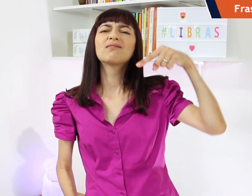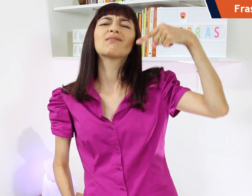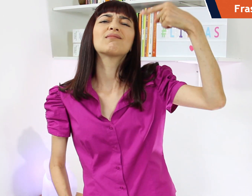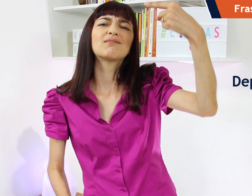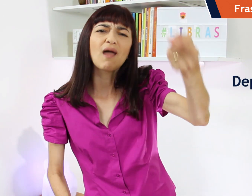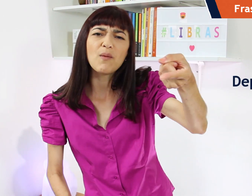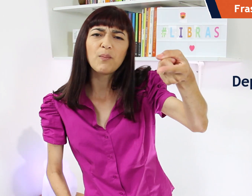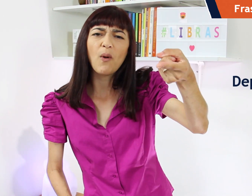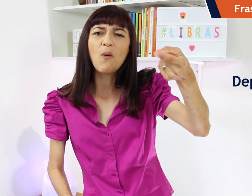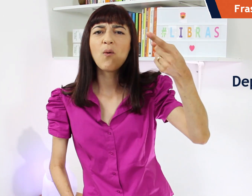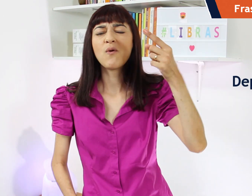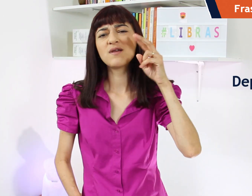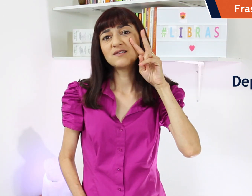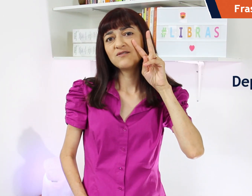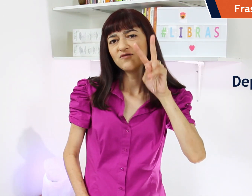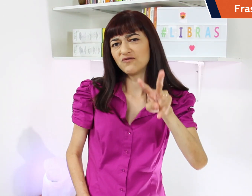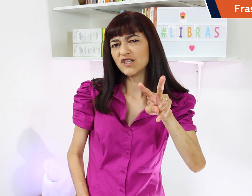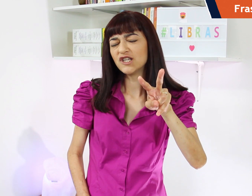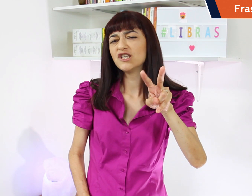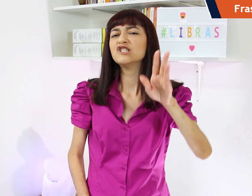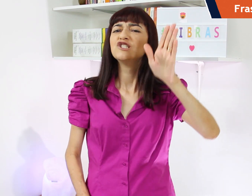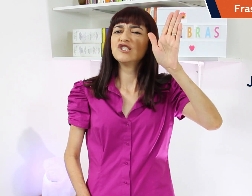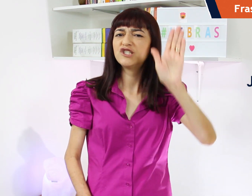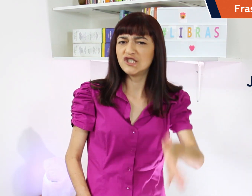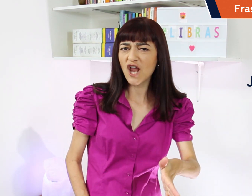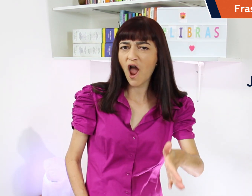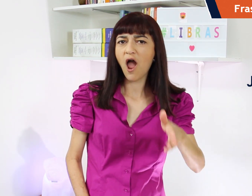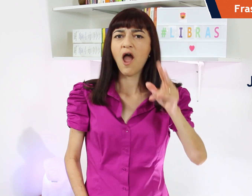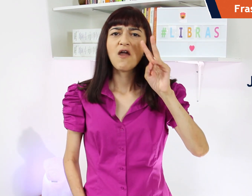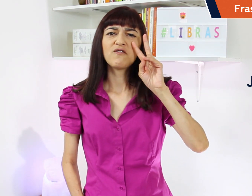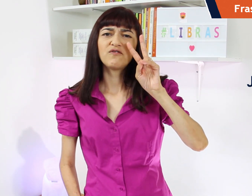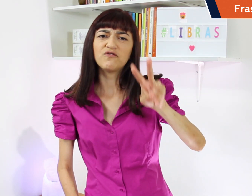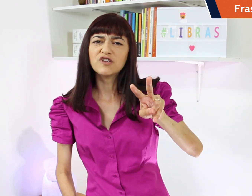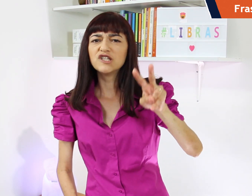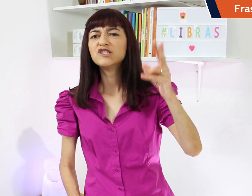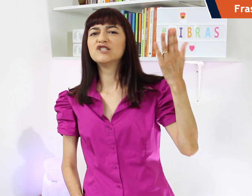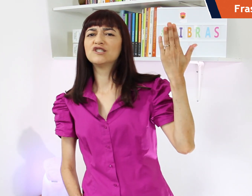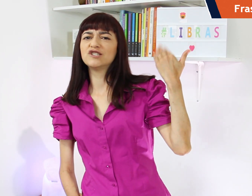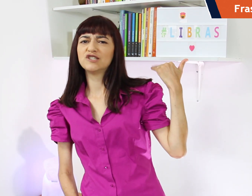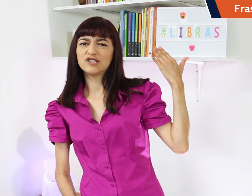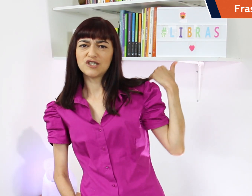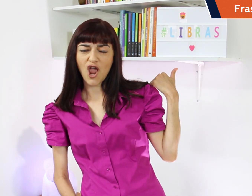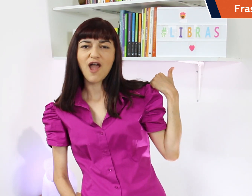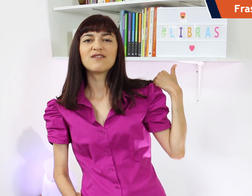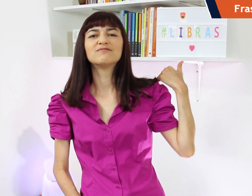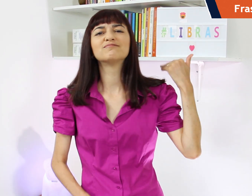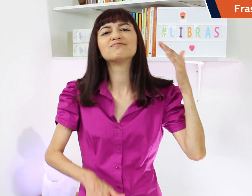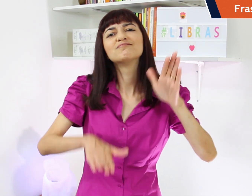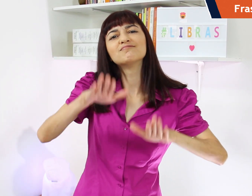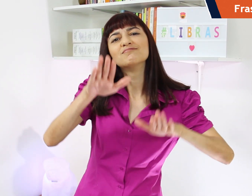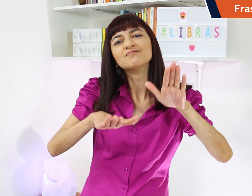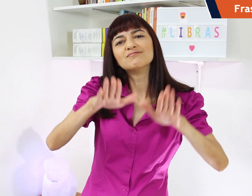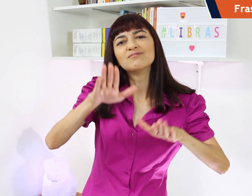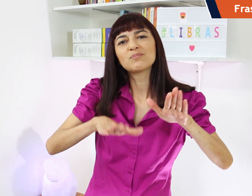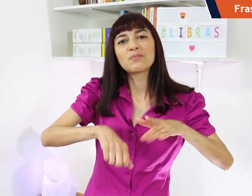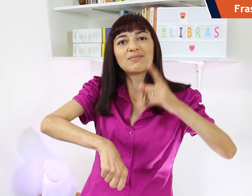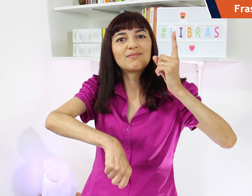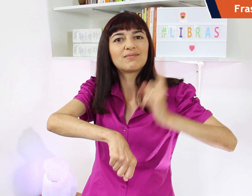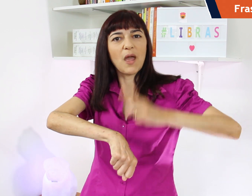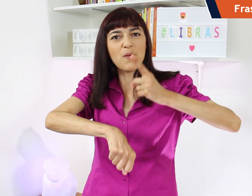eu já vi. É como se fosse uma coisa que já aconteceu, uma coisa passada. Então, dependendo do contexto, né, do tempo da sua frase, se ela